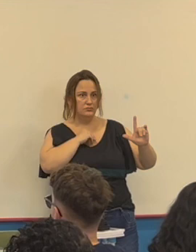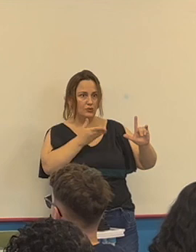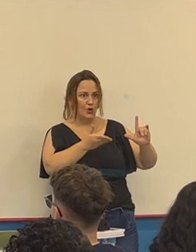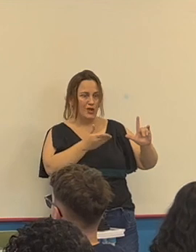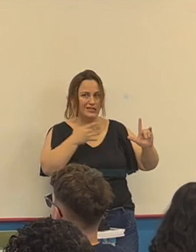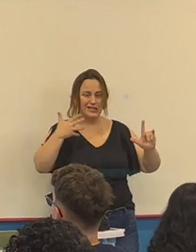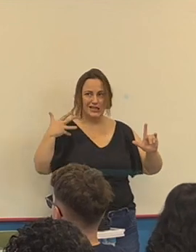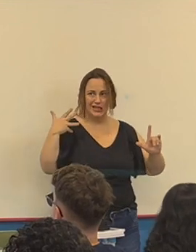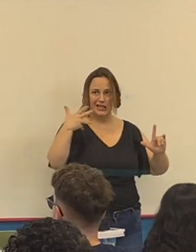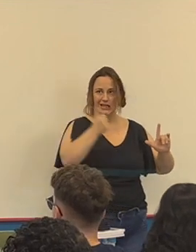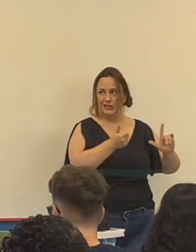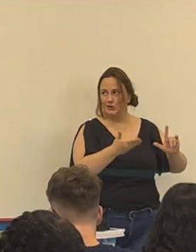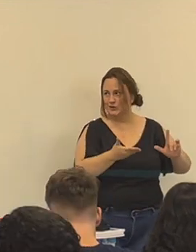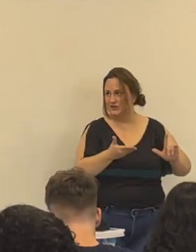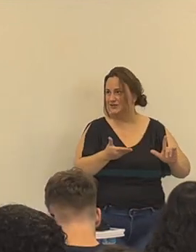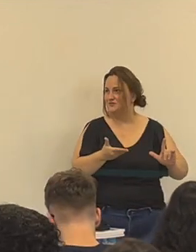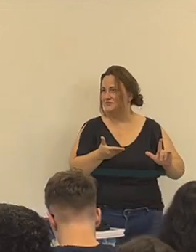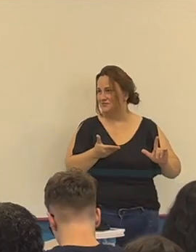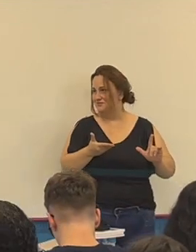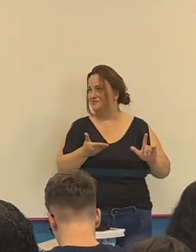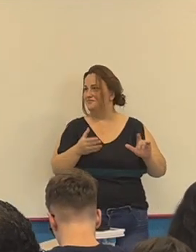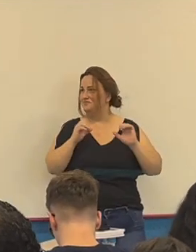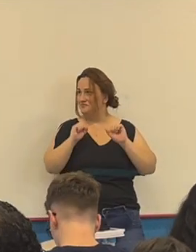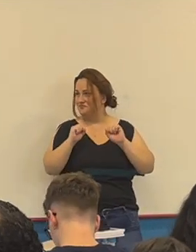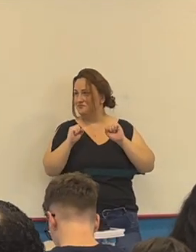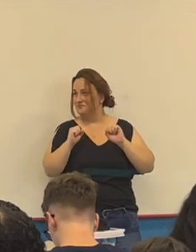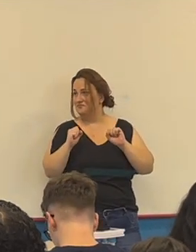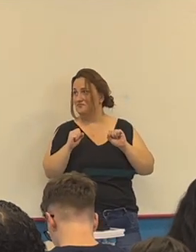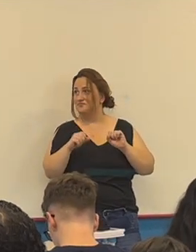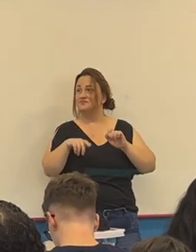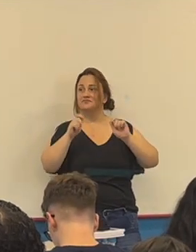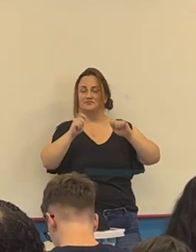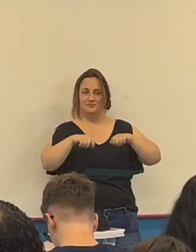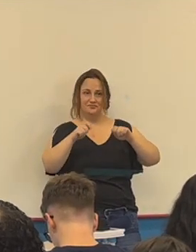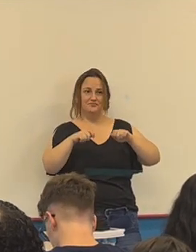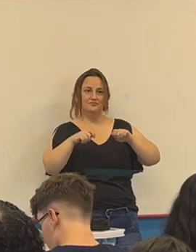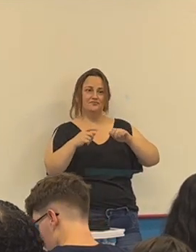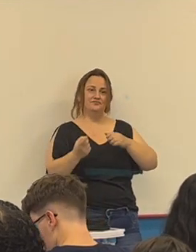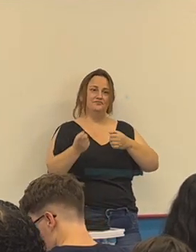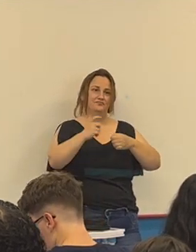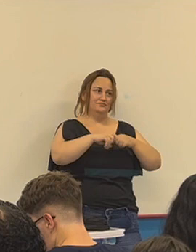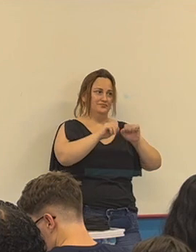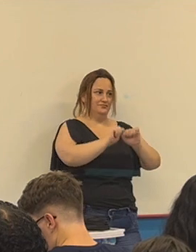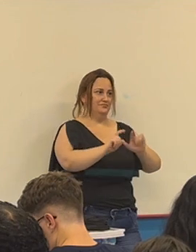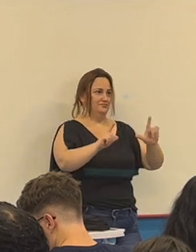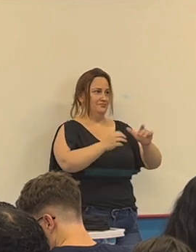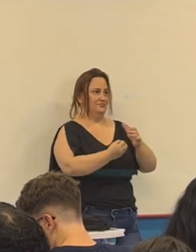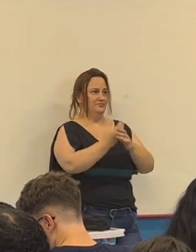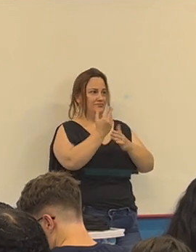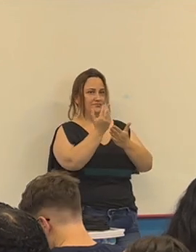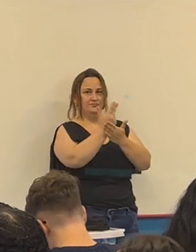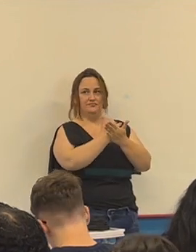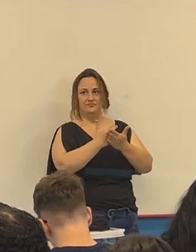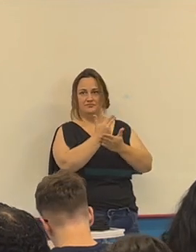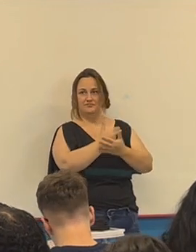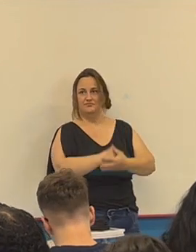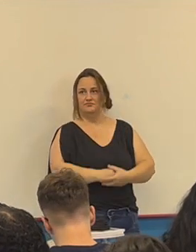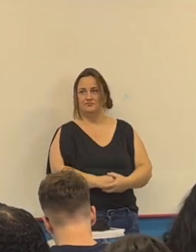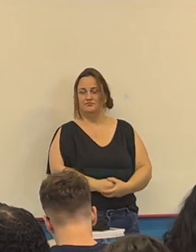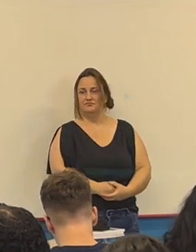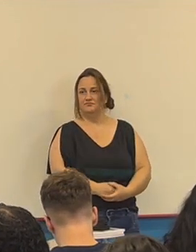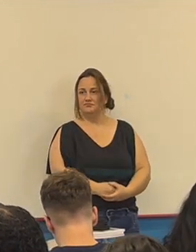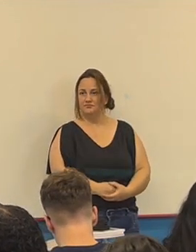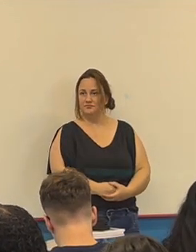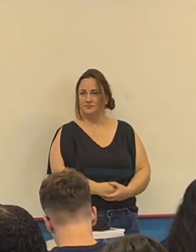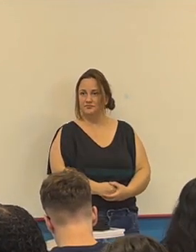uma foto e falar assim, caralho, como é que eu deixei passar isso? Entendeu? E aí eu pego aquela foto e faço. Você poderia falar um pouco sobre a arte